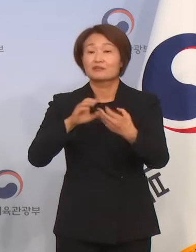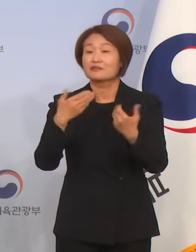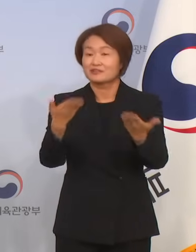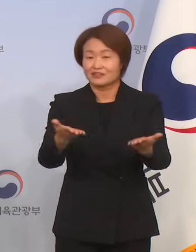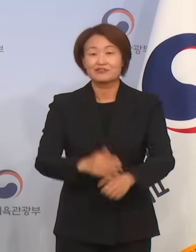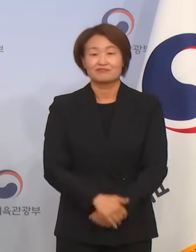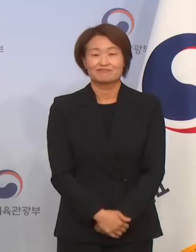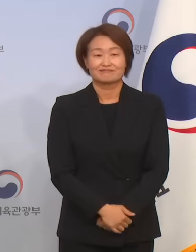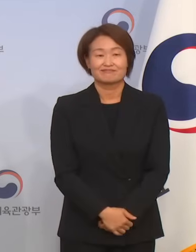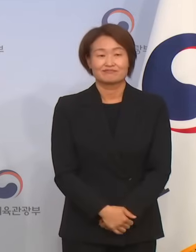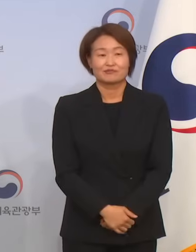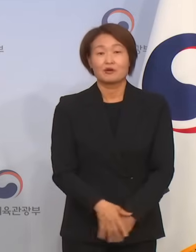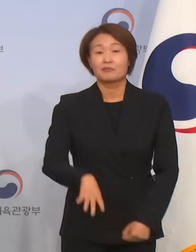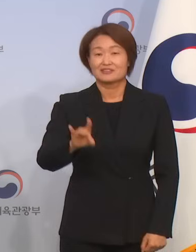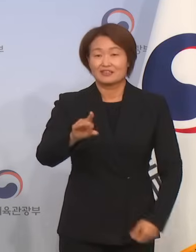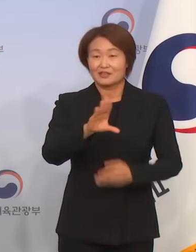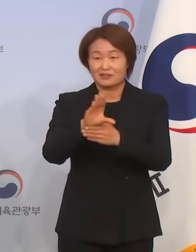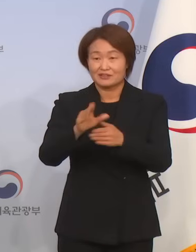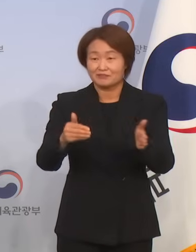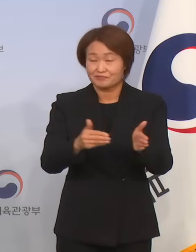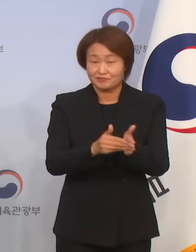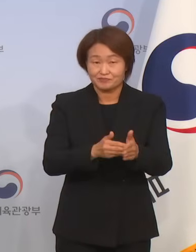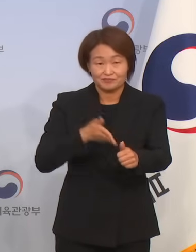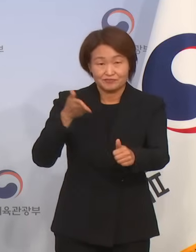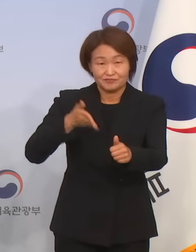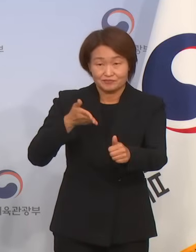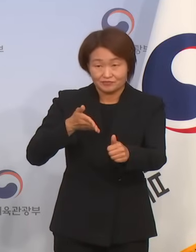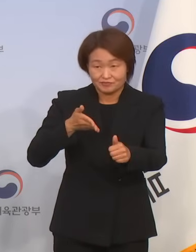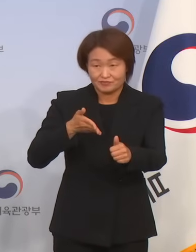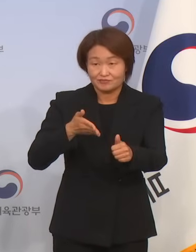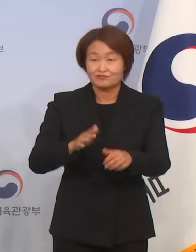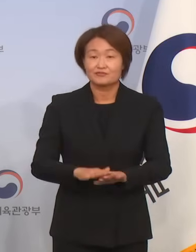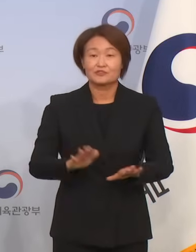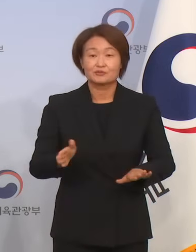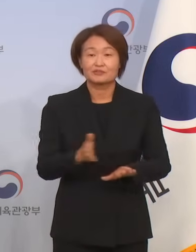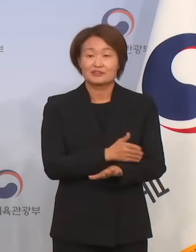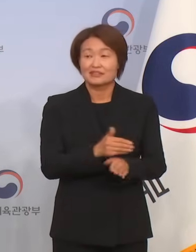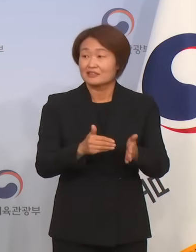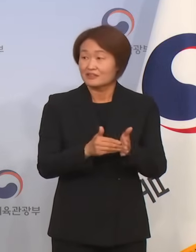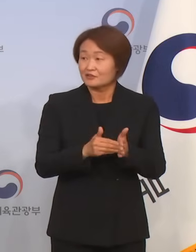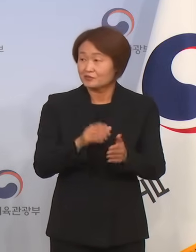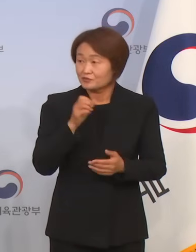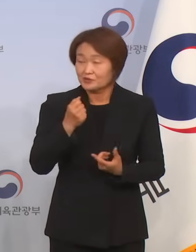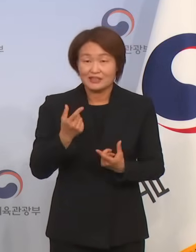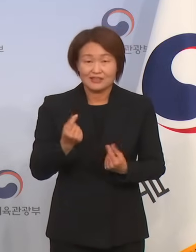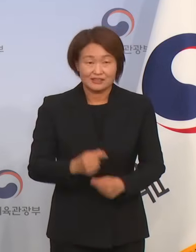종료하도록 하겠습니다. 일단 카메라 좀 정리해 주시면 제가 추가 질의 좀 더 받겠습니다.